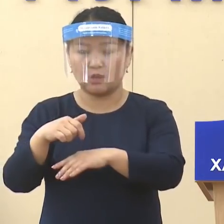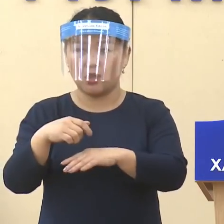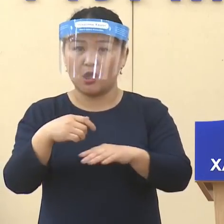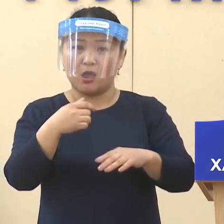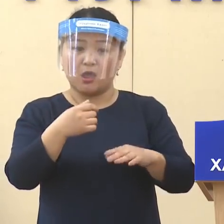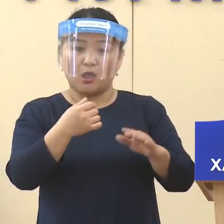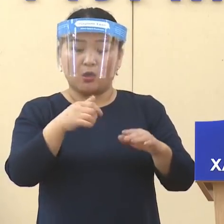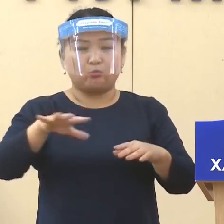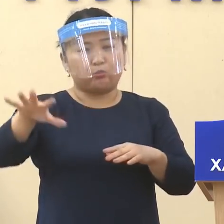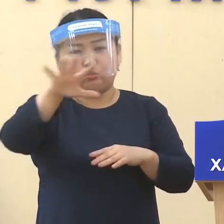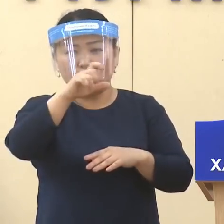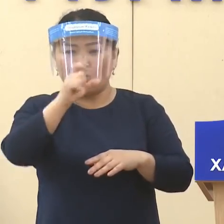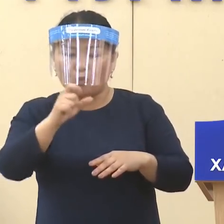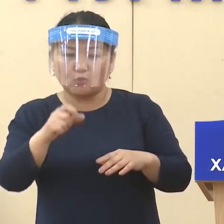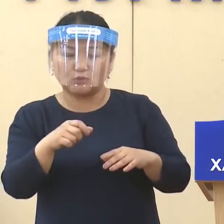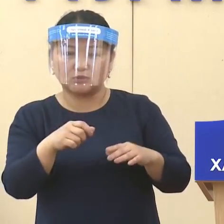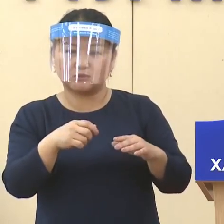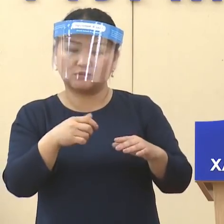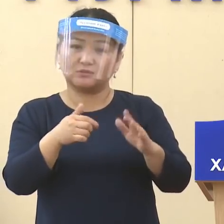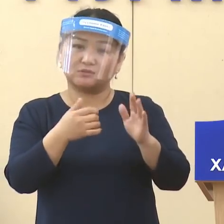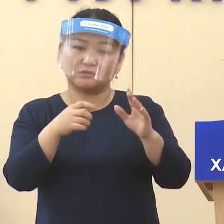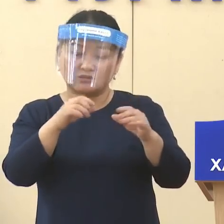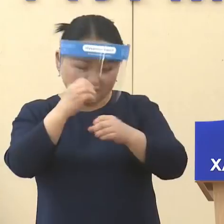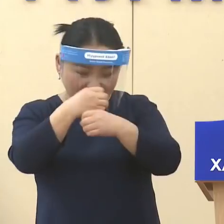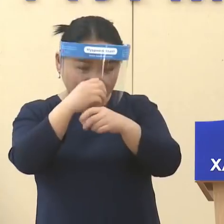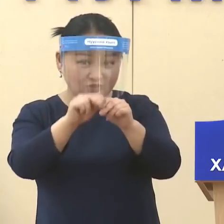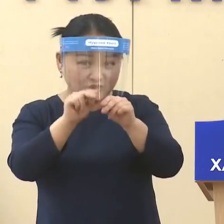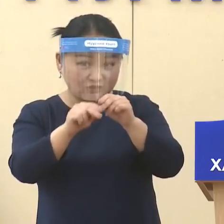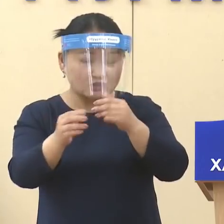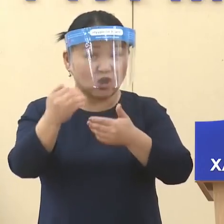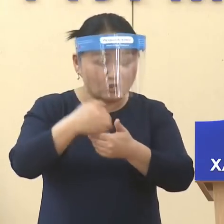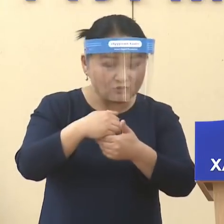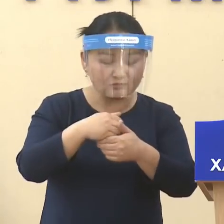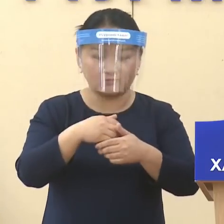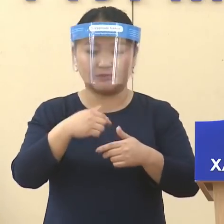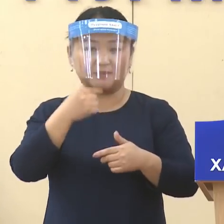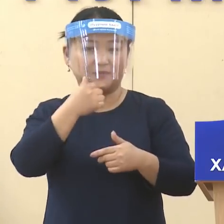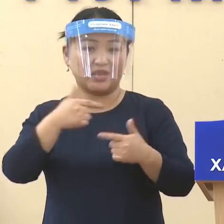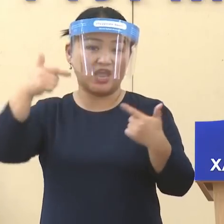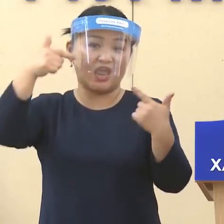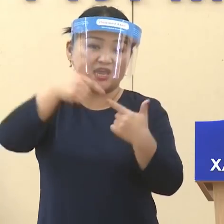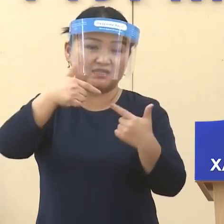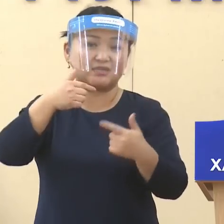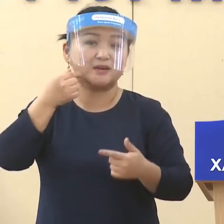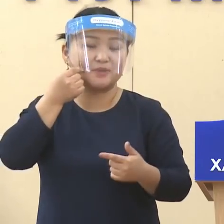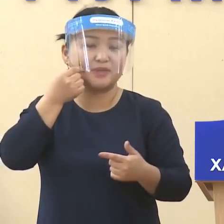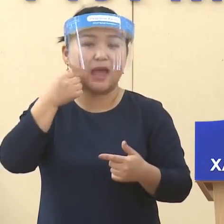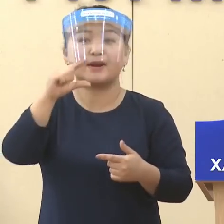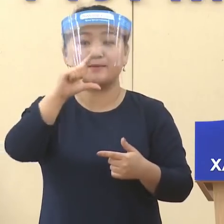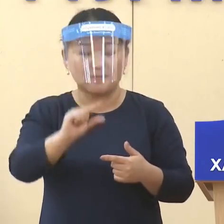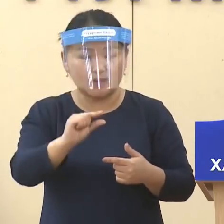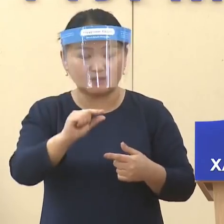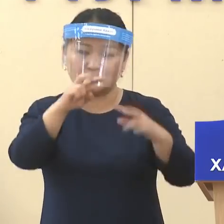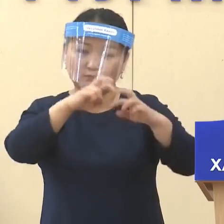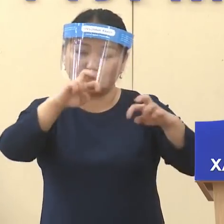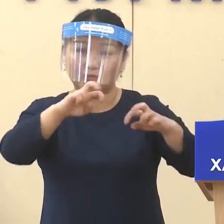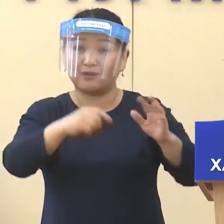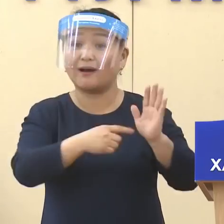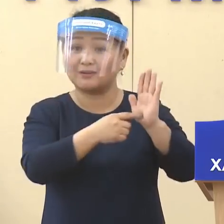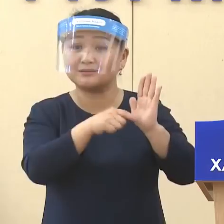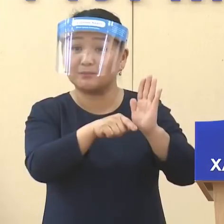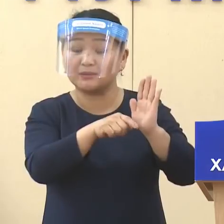нь эсрэг бие үүссэн байна өвдөд. Тэгэхээр эсрэг бие үүсэх явдал бол маш бага одоо гарч байгаа юм байна гэдэг ийм одоо судалгаа байгаа. За